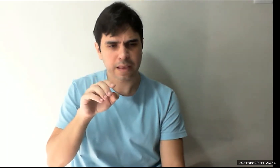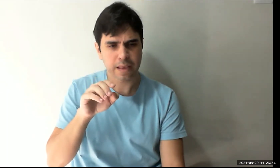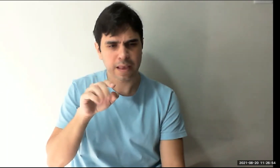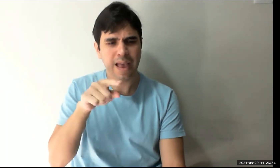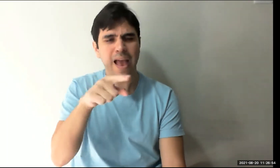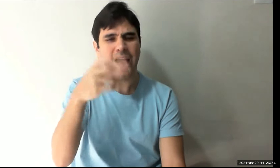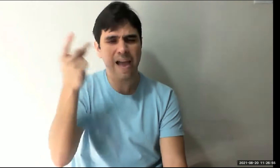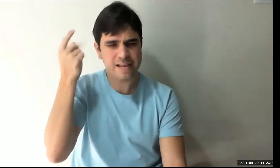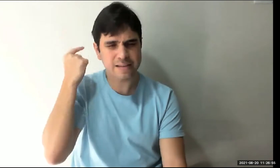Quem?